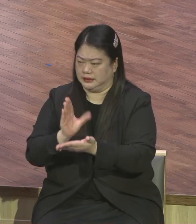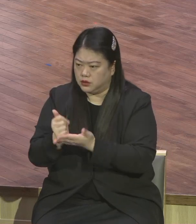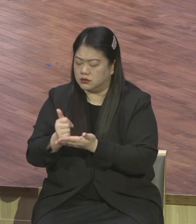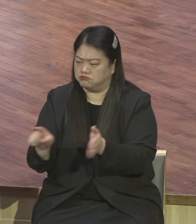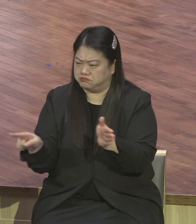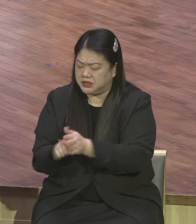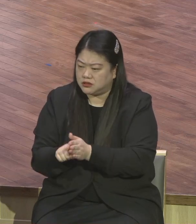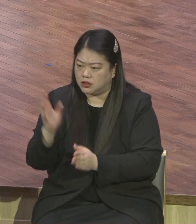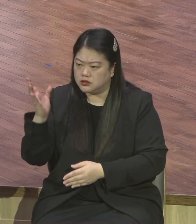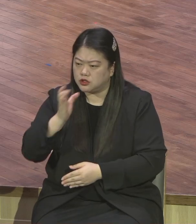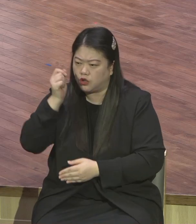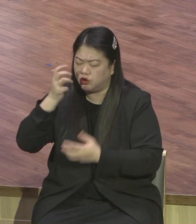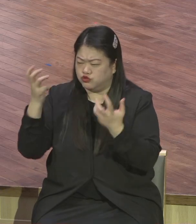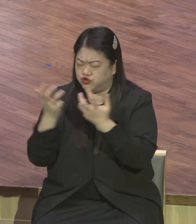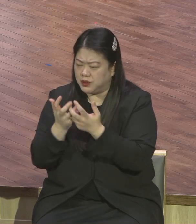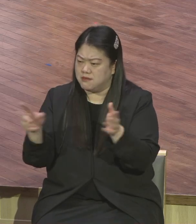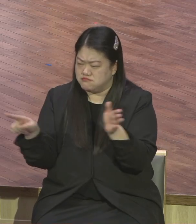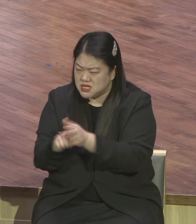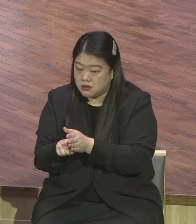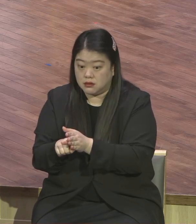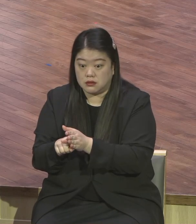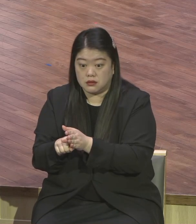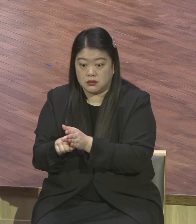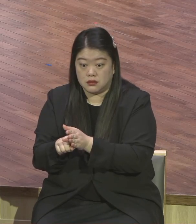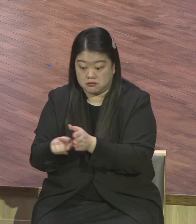것 순간에